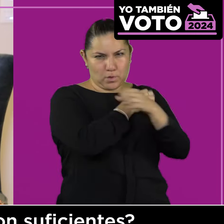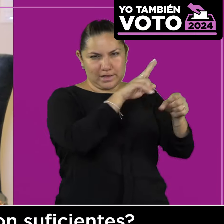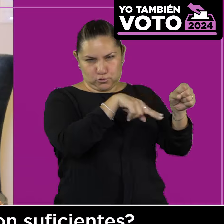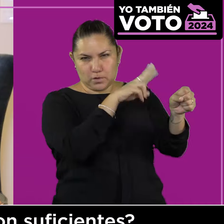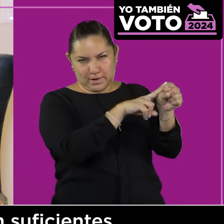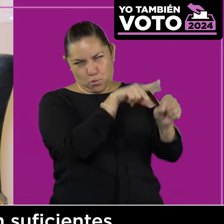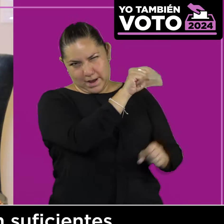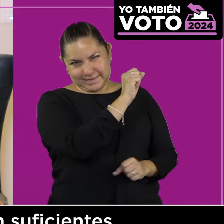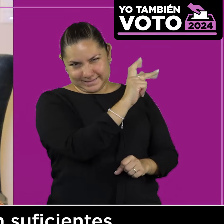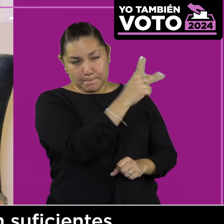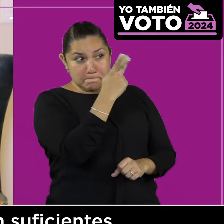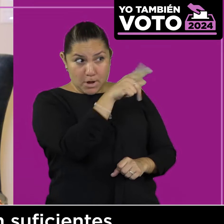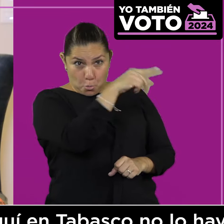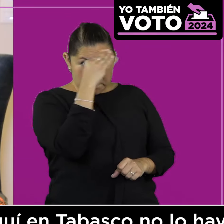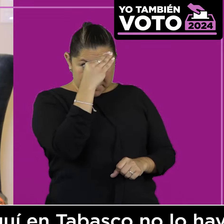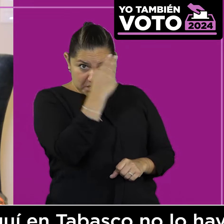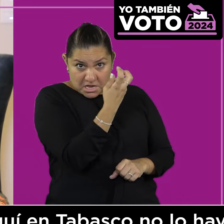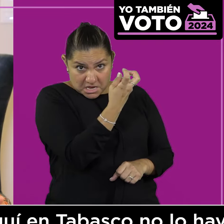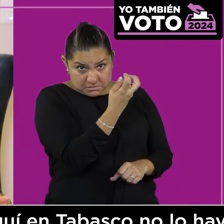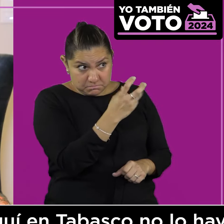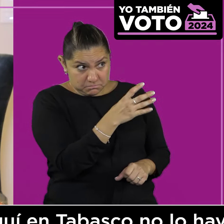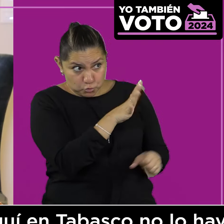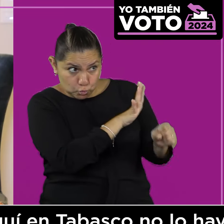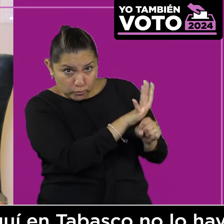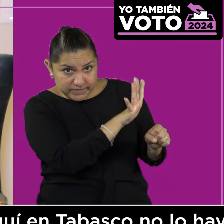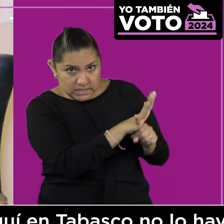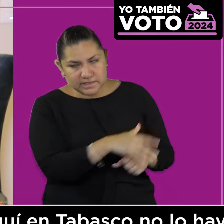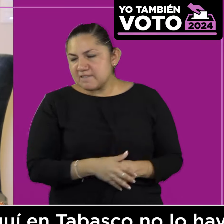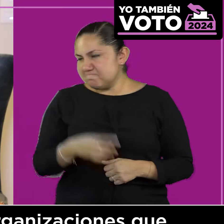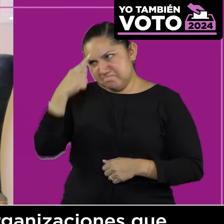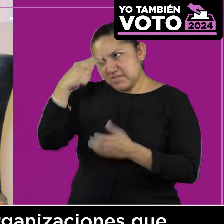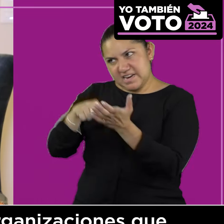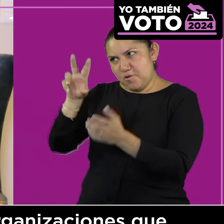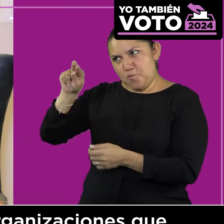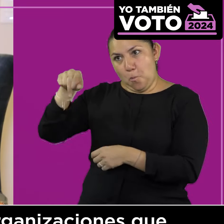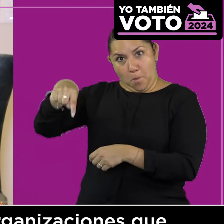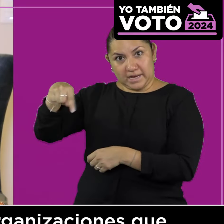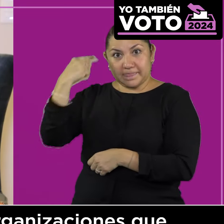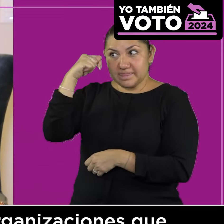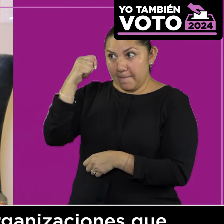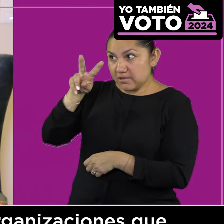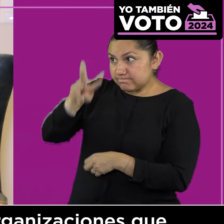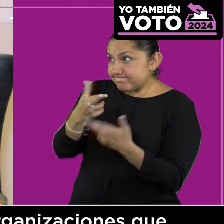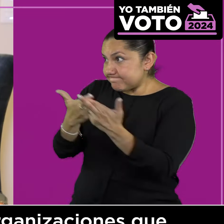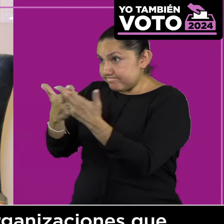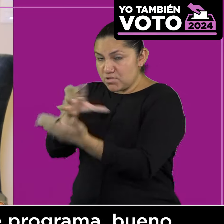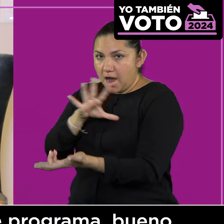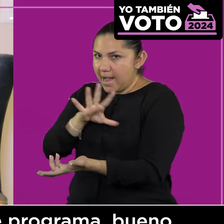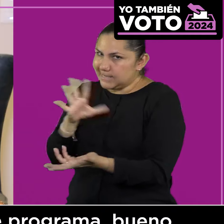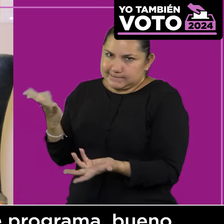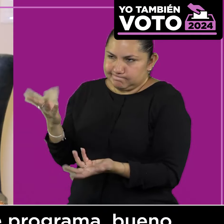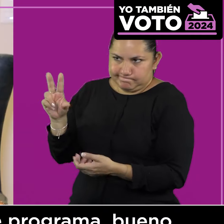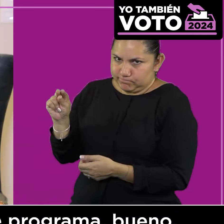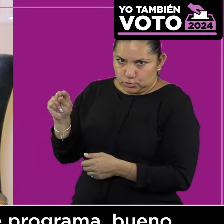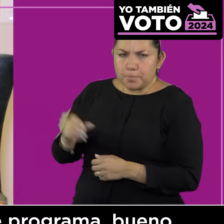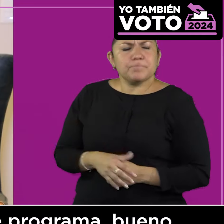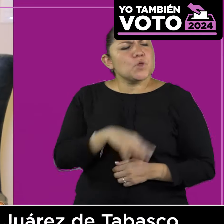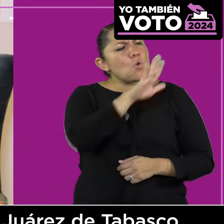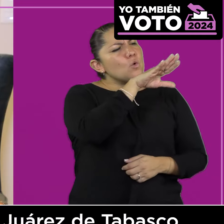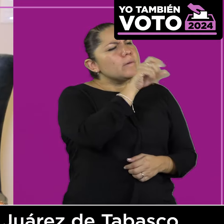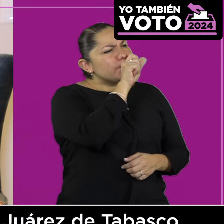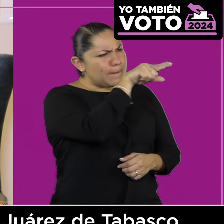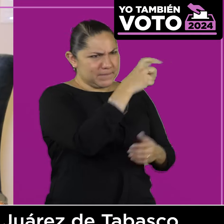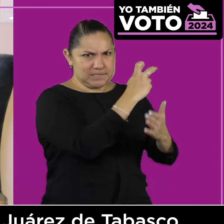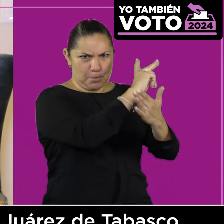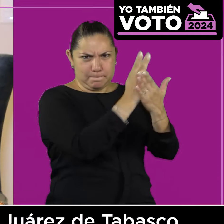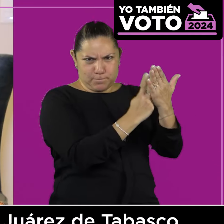suficientes Pues no son suficientes porque actualmente aquí en Tabasco no lo hay Okay uno de las organizaciones que participan en este programa bueno